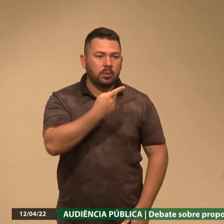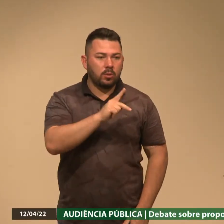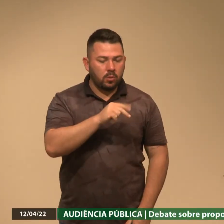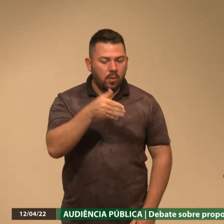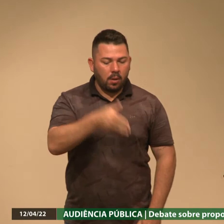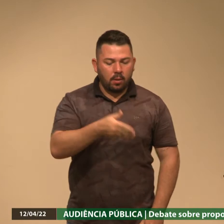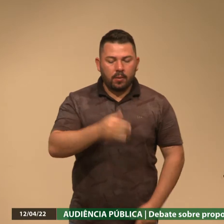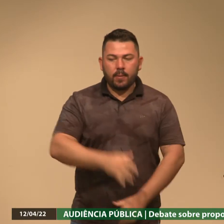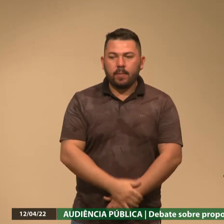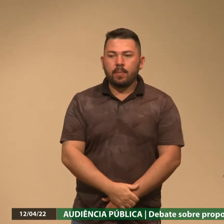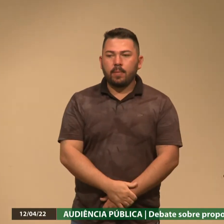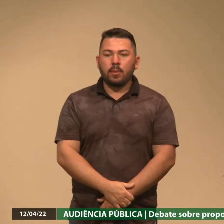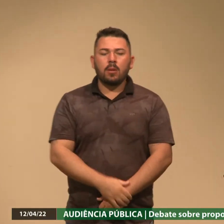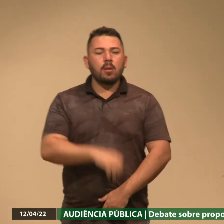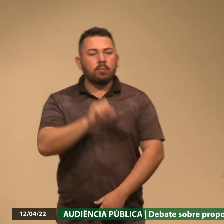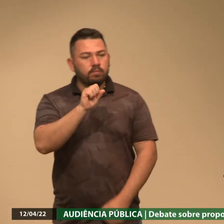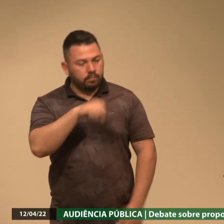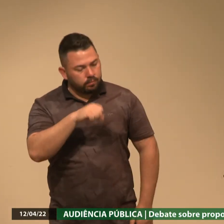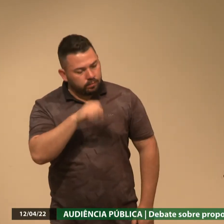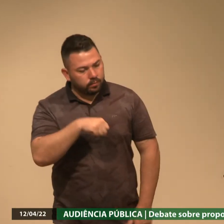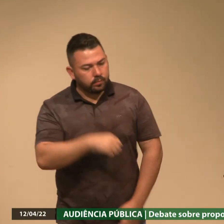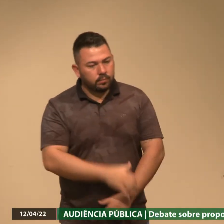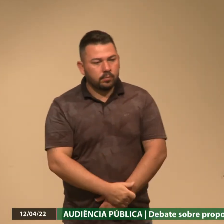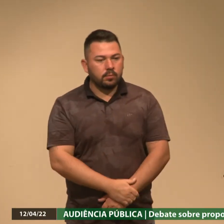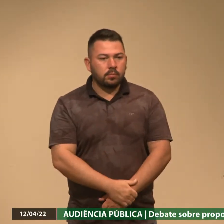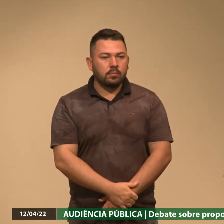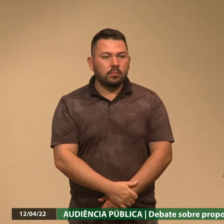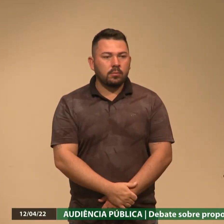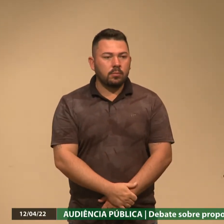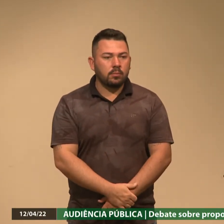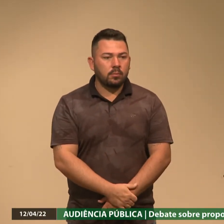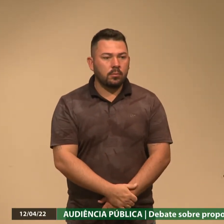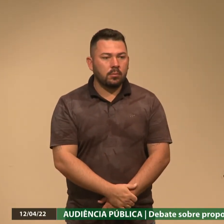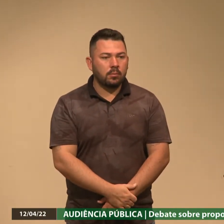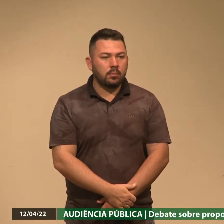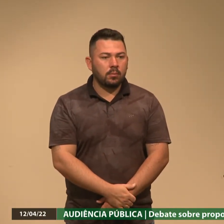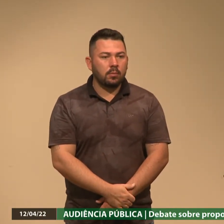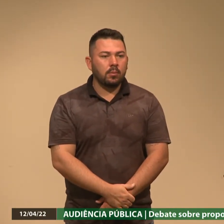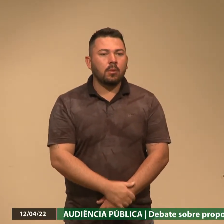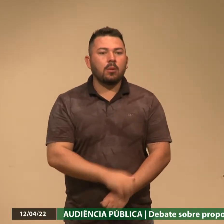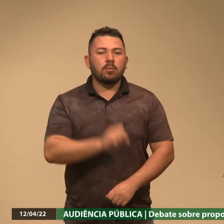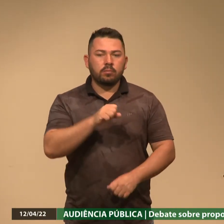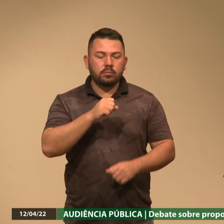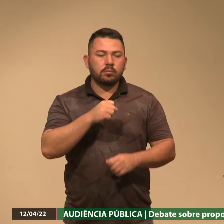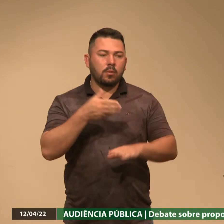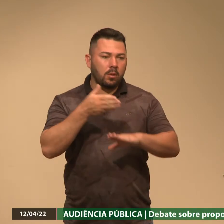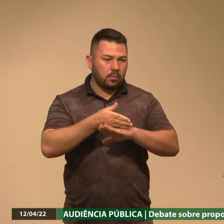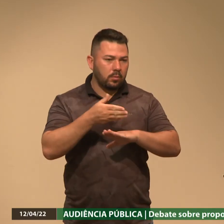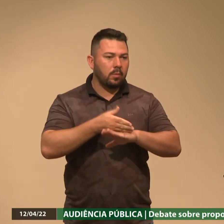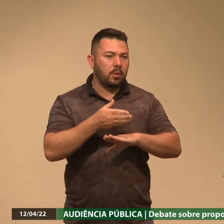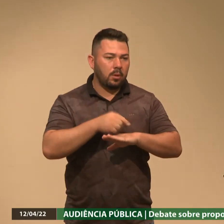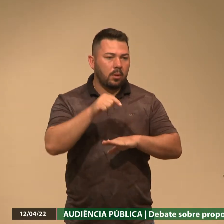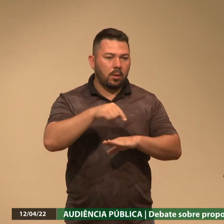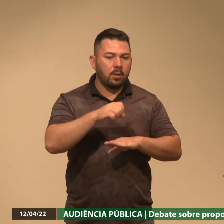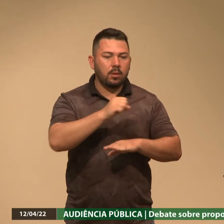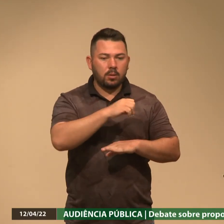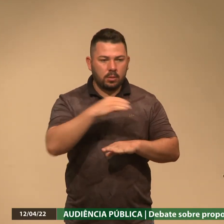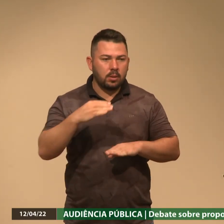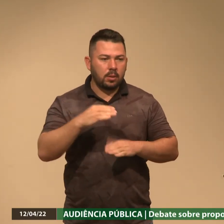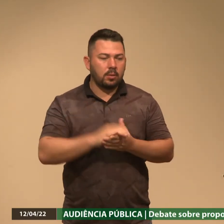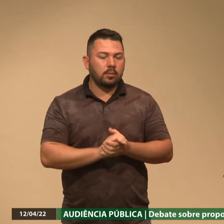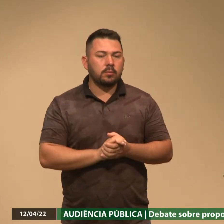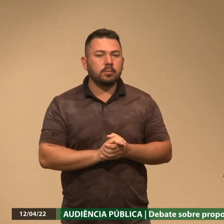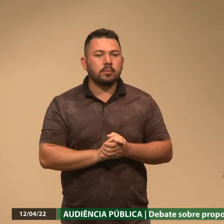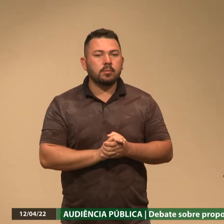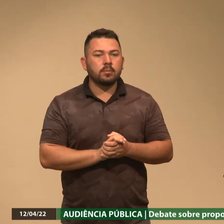tá e sim não coincidente mente faz parte da comissão de Finanças e tributação dessa casa